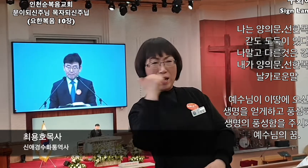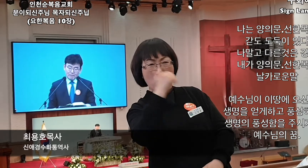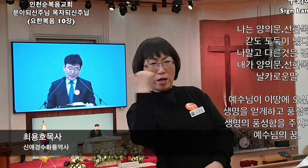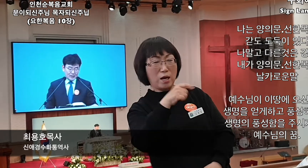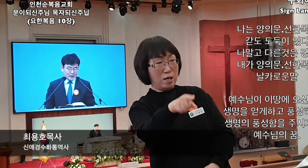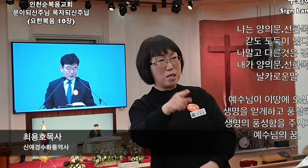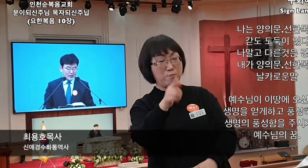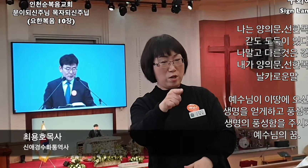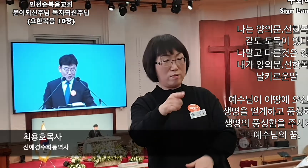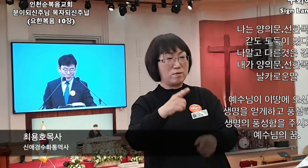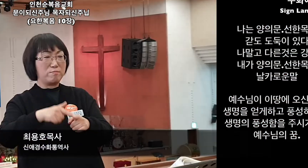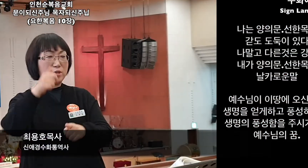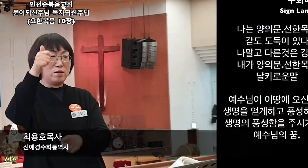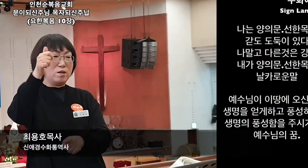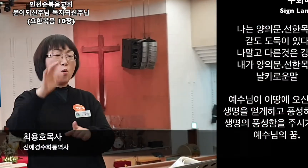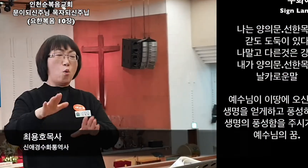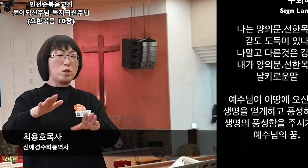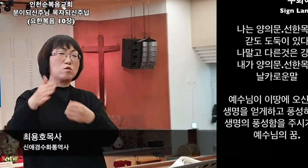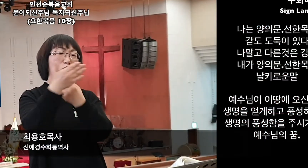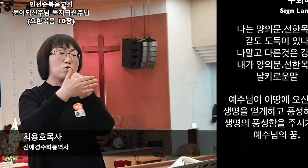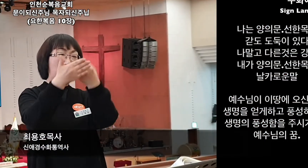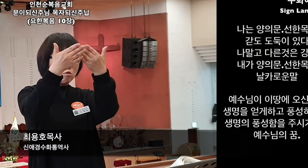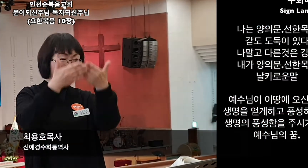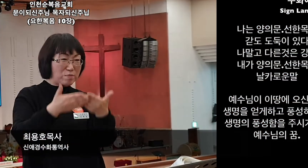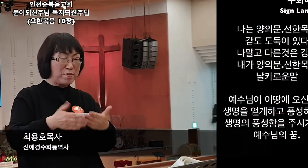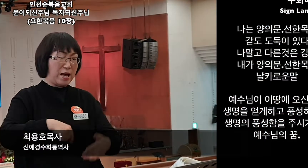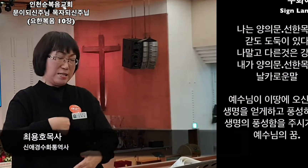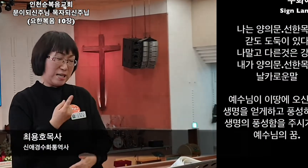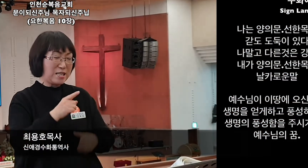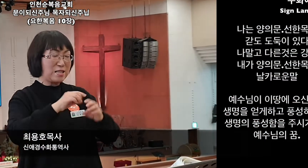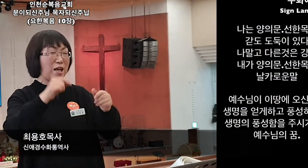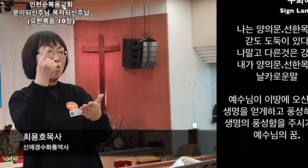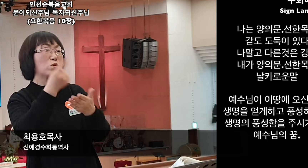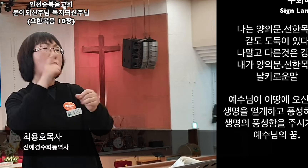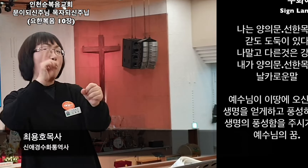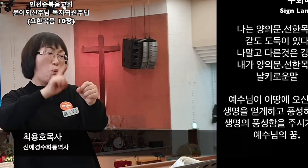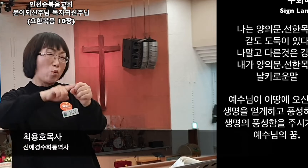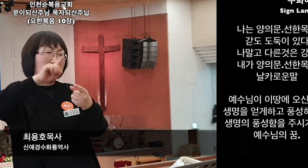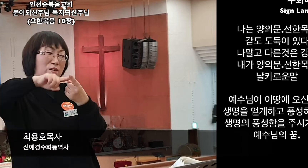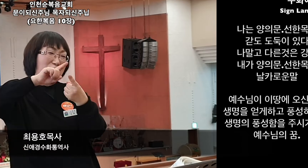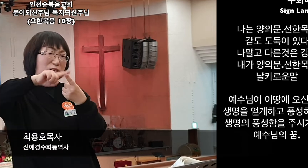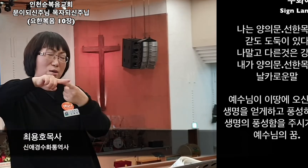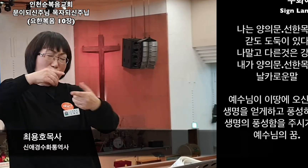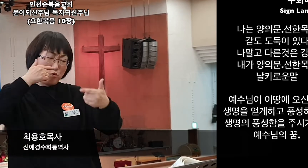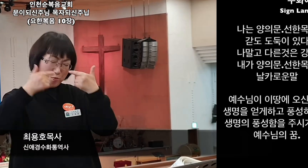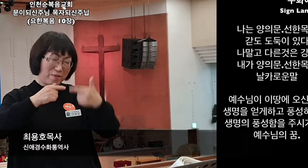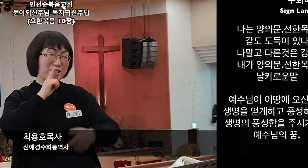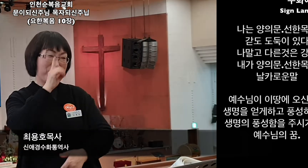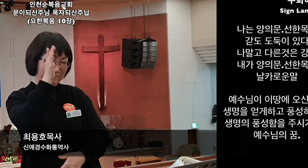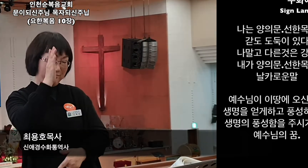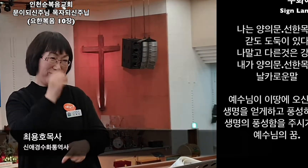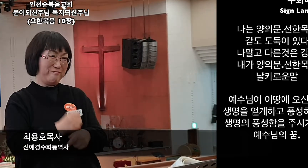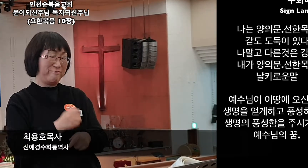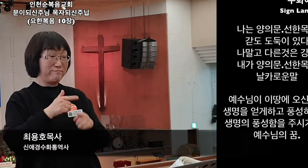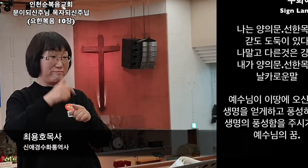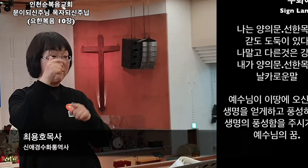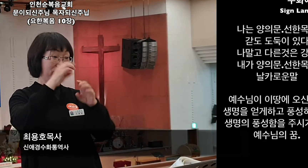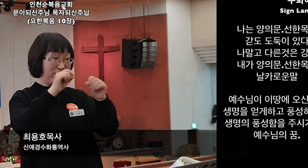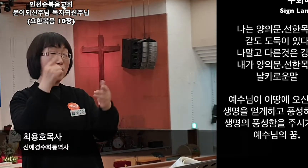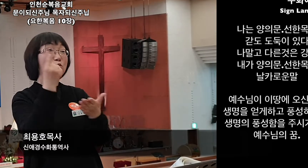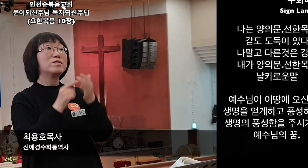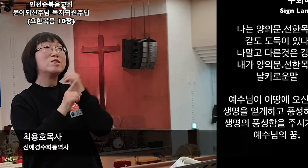따라오랍니다. 예수님께서 또 오늘 우리에게 얘기하세요. 자신이 이 땅에 오신 목적에 관하여 분명하게 말씀하십니다. 예수님이 이